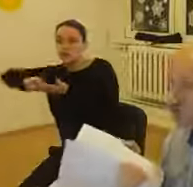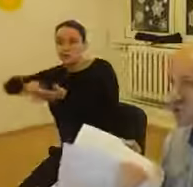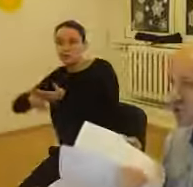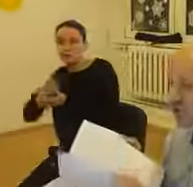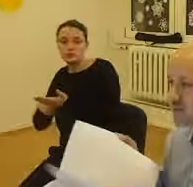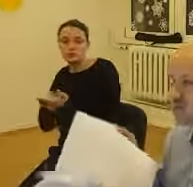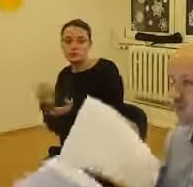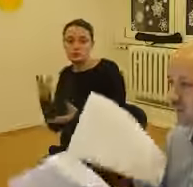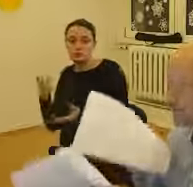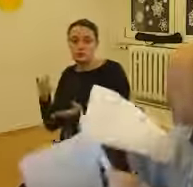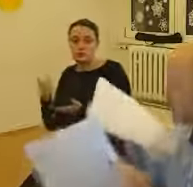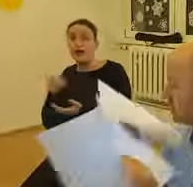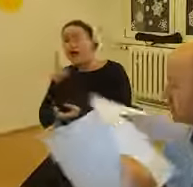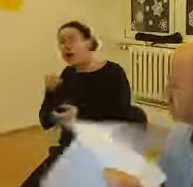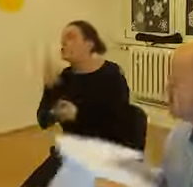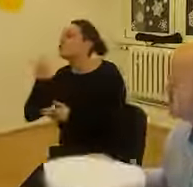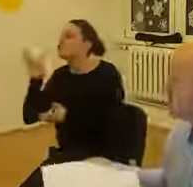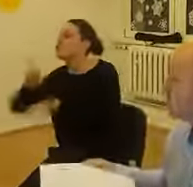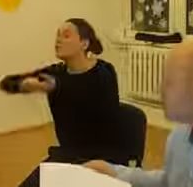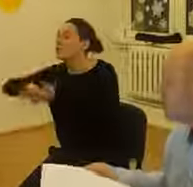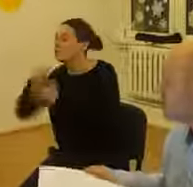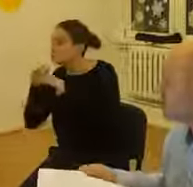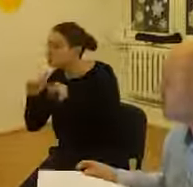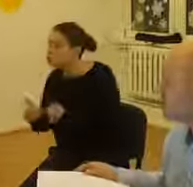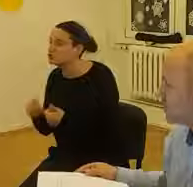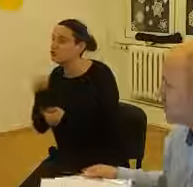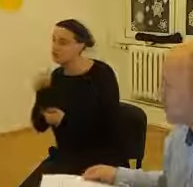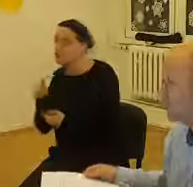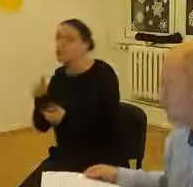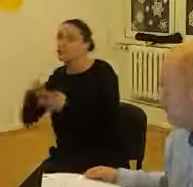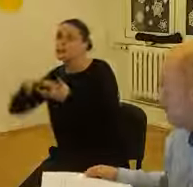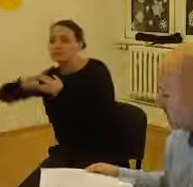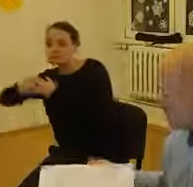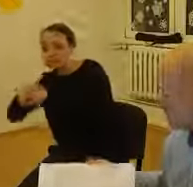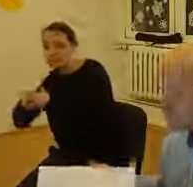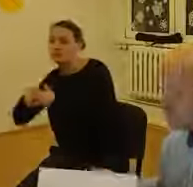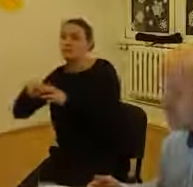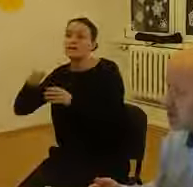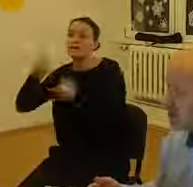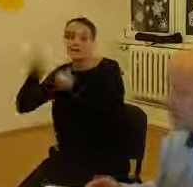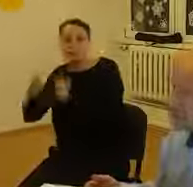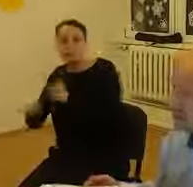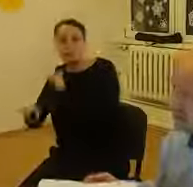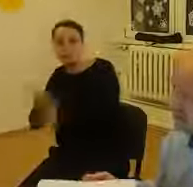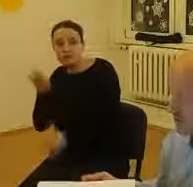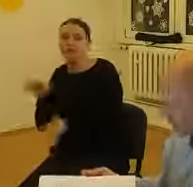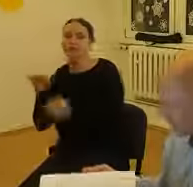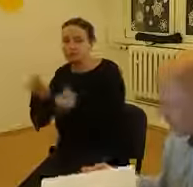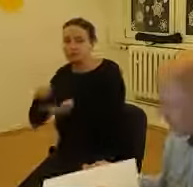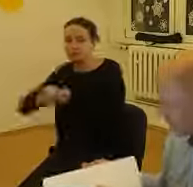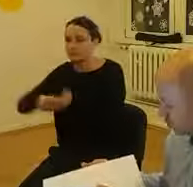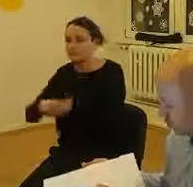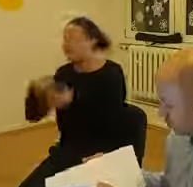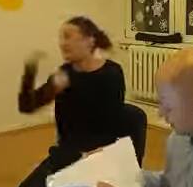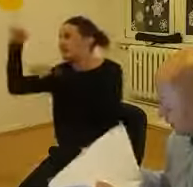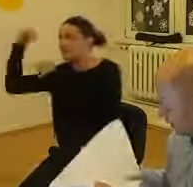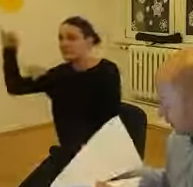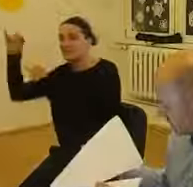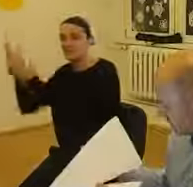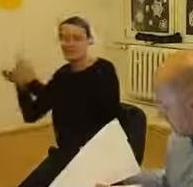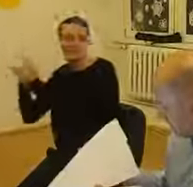samo, mieszkańców zameldowanych na Przymorzu Wielkim bądź wpisanych w rejestr wyborców. Nie może to być nikt spoza dzielnicy. Tu